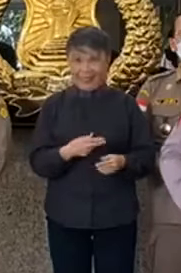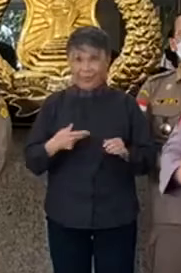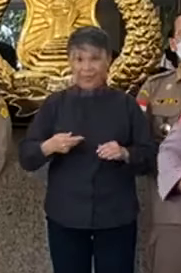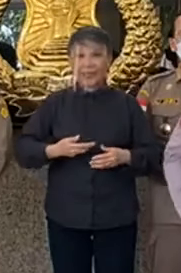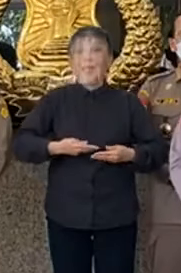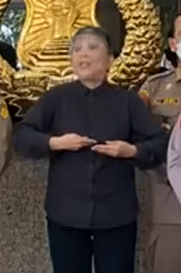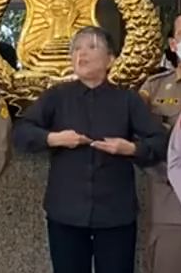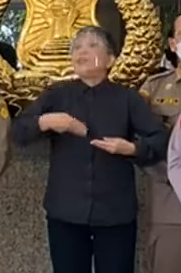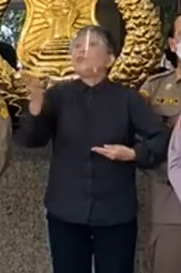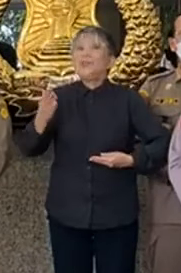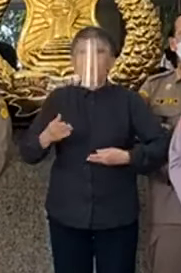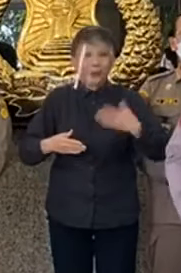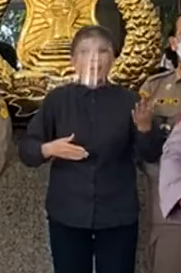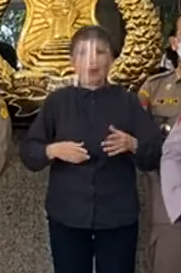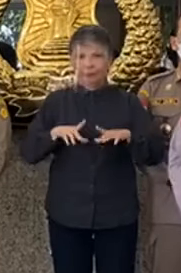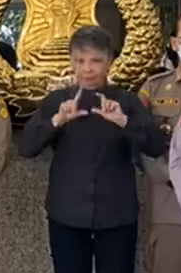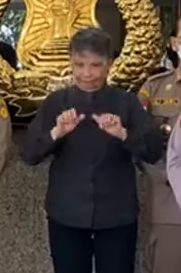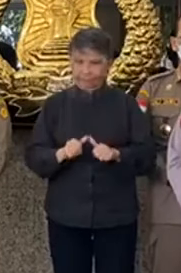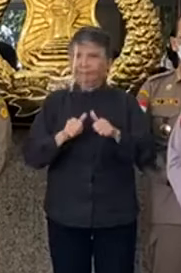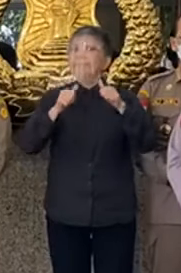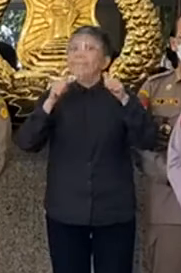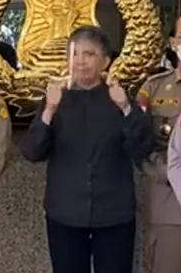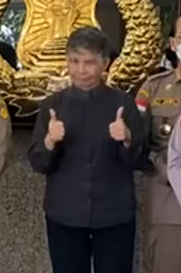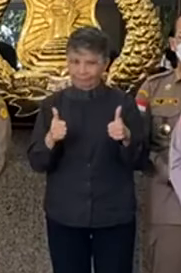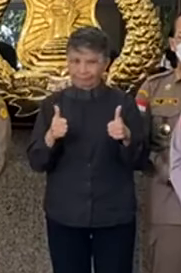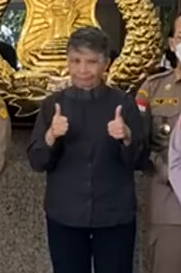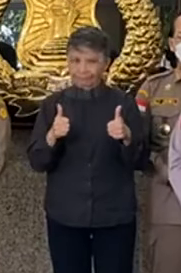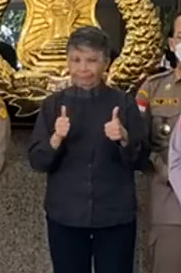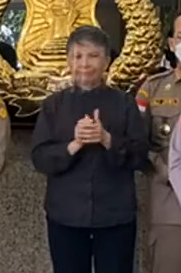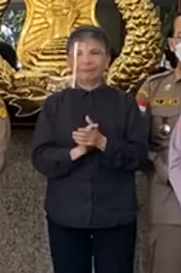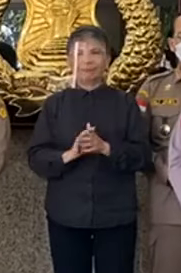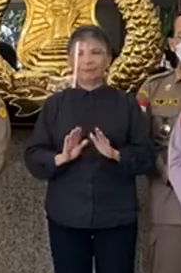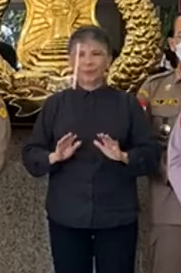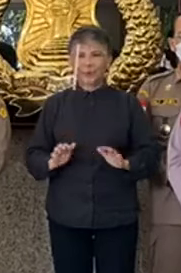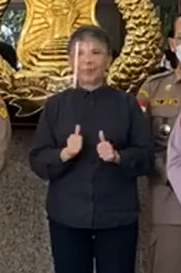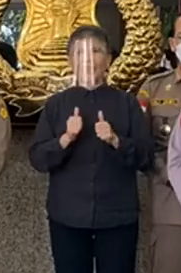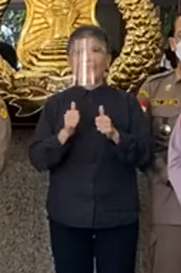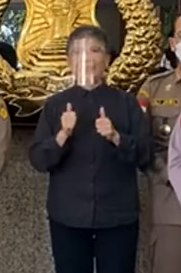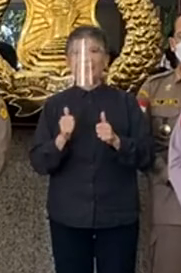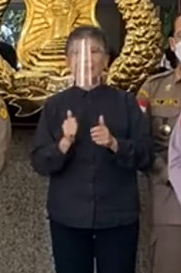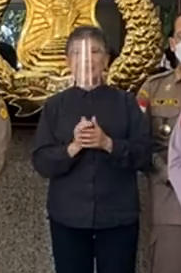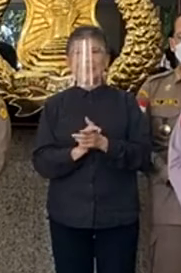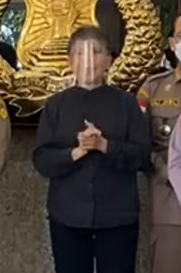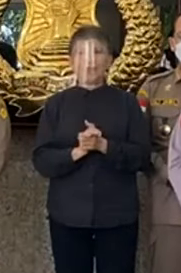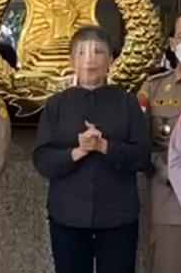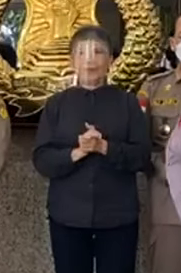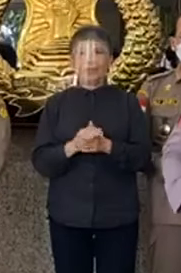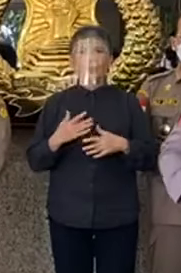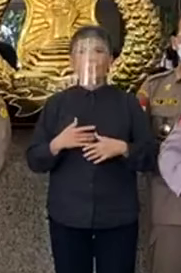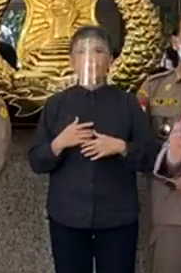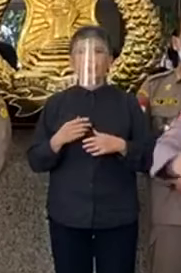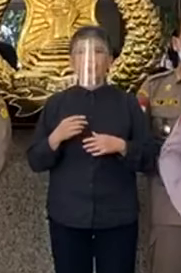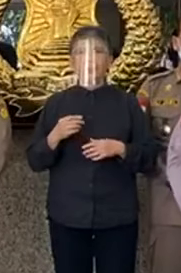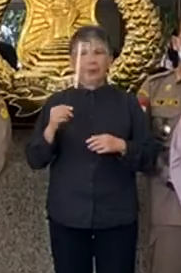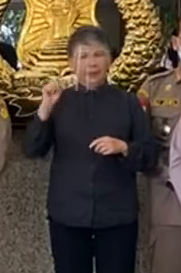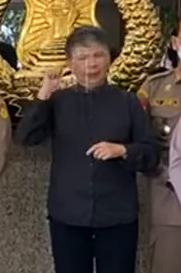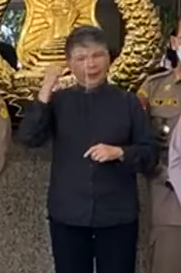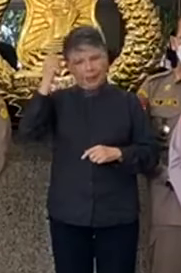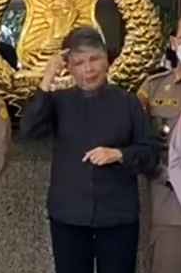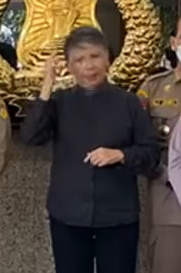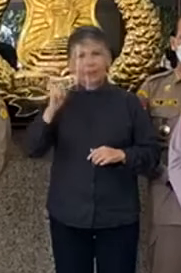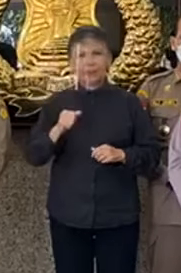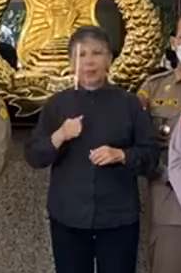tingkatkan. Program Food Estate yang saat ini sedang dikembangkan tentunya menjadi konsen kami untuk supaya itu